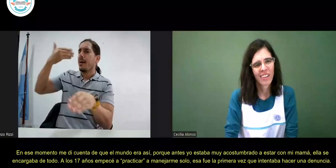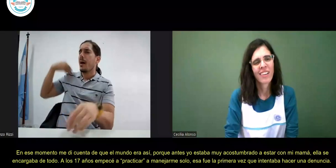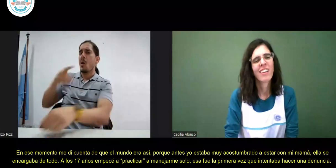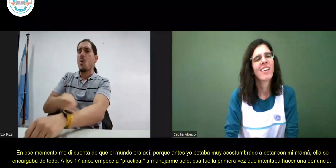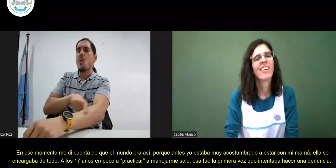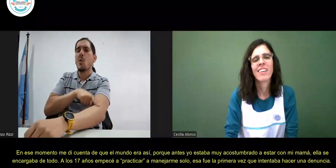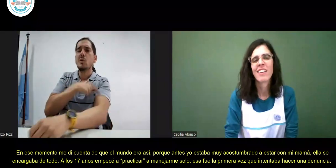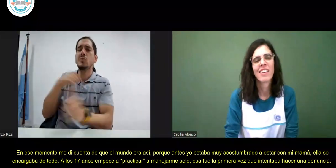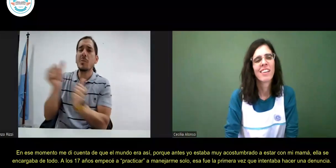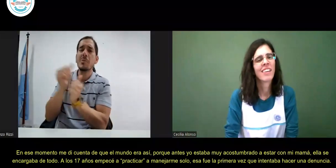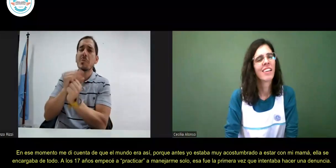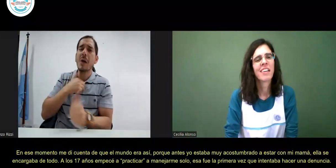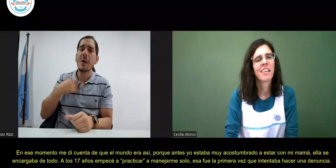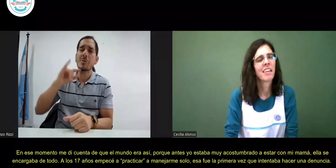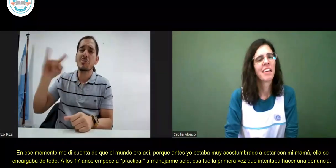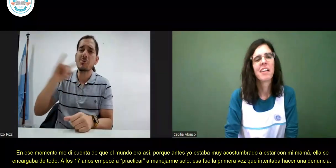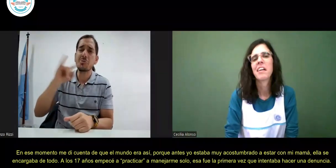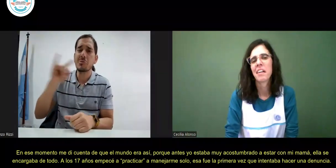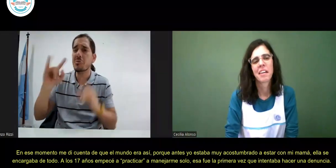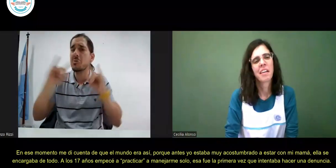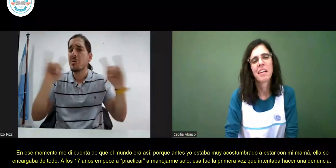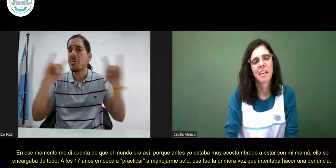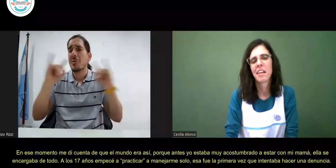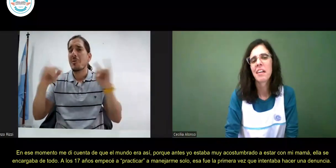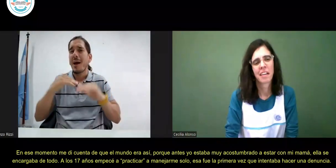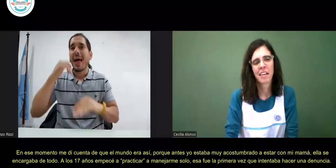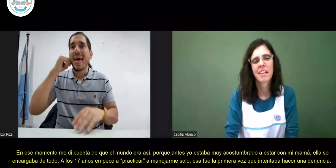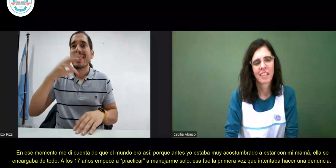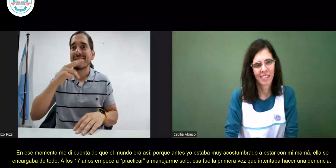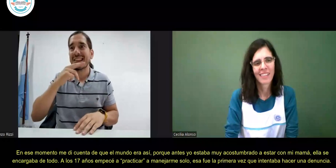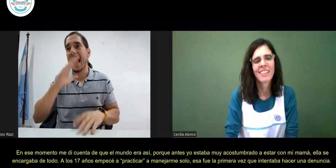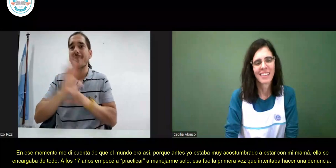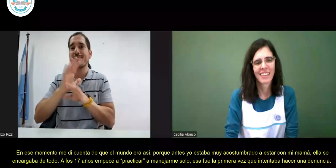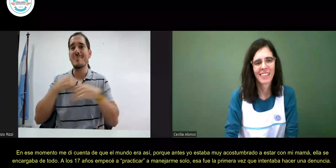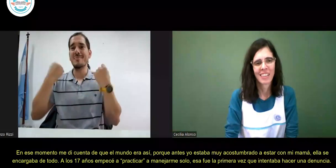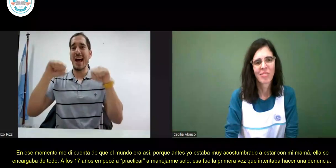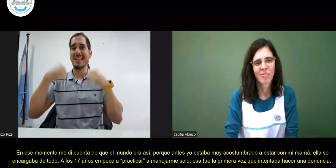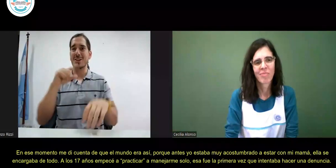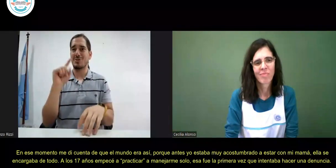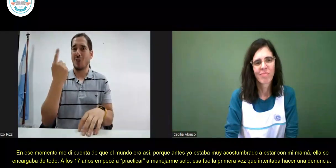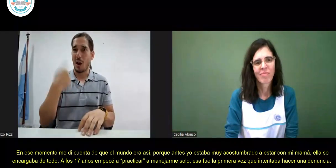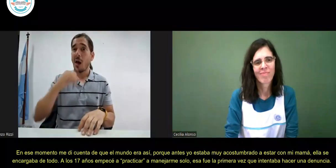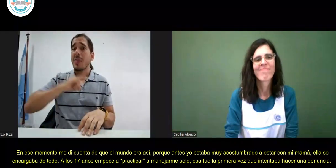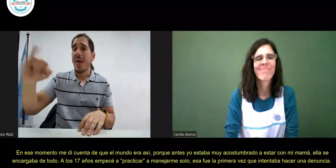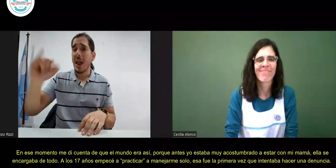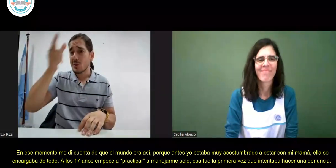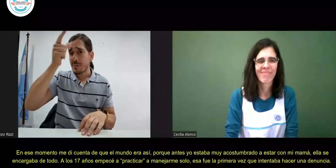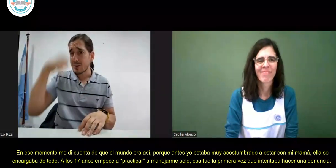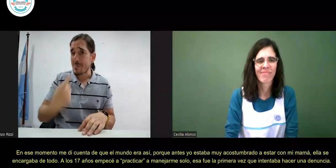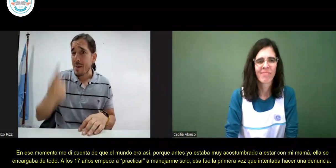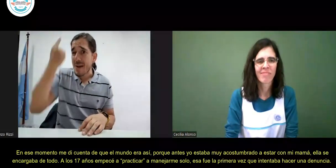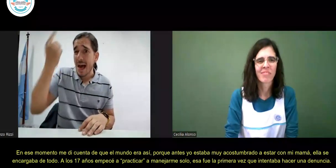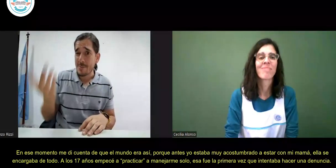yo estaba muy acostumbrado a estar con mi mamá, ella se encargaba de todo. A los 17 años empecé a